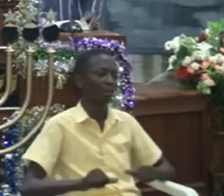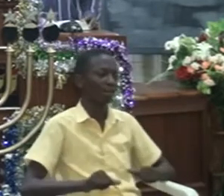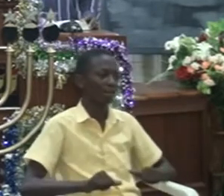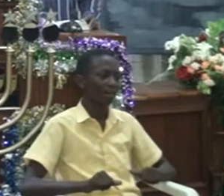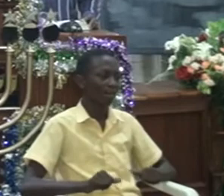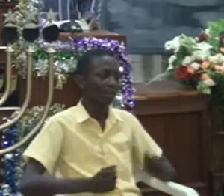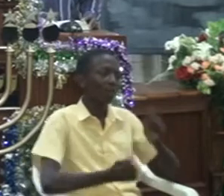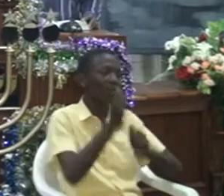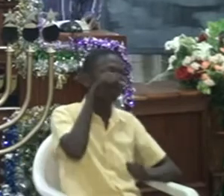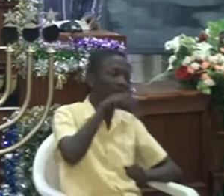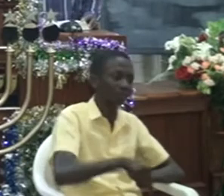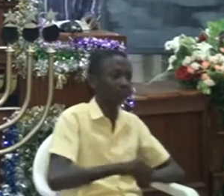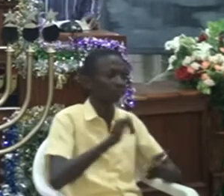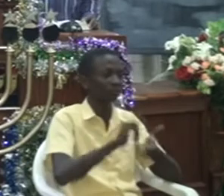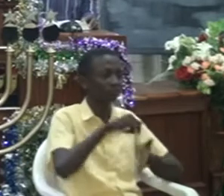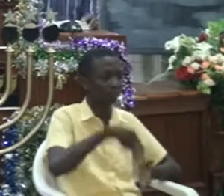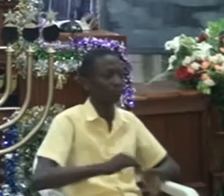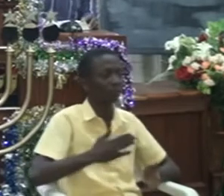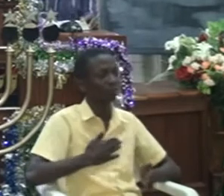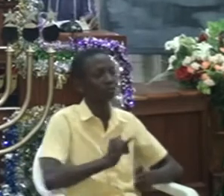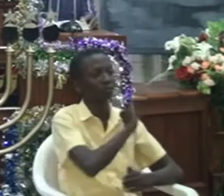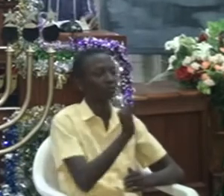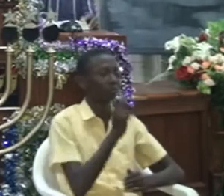au-delà de ce que moi je pense.